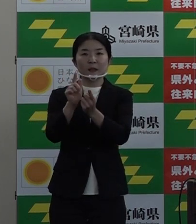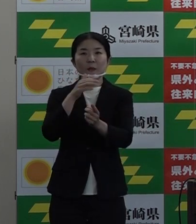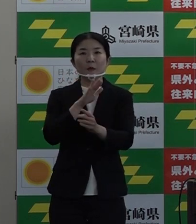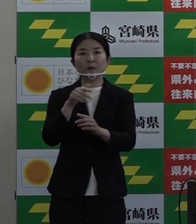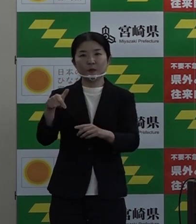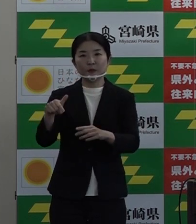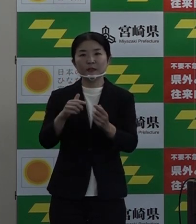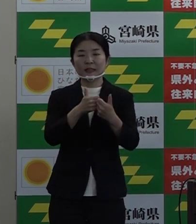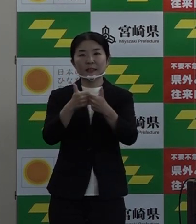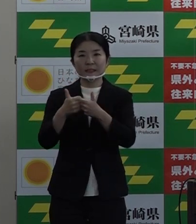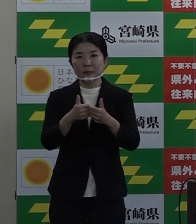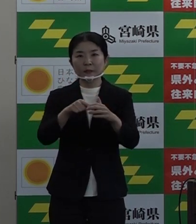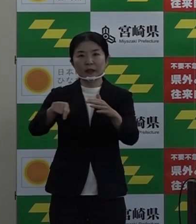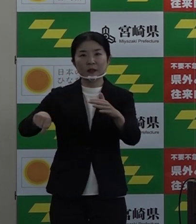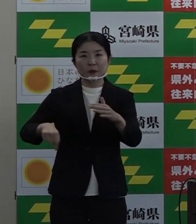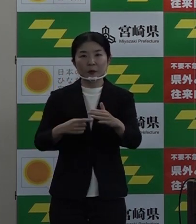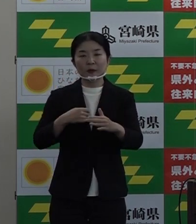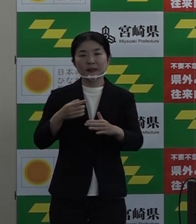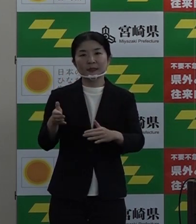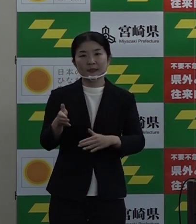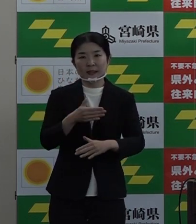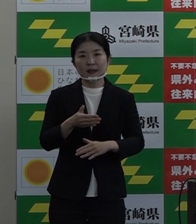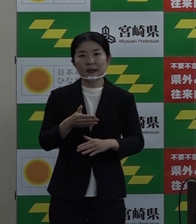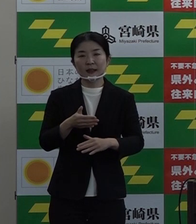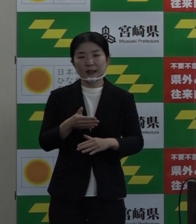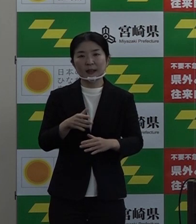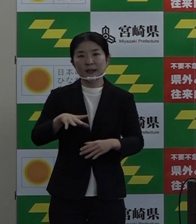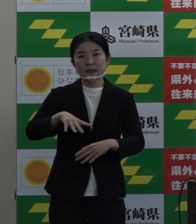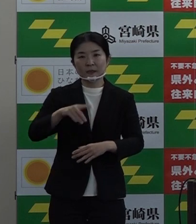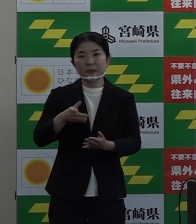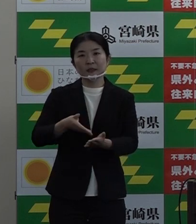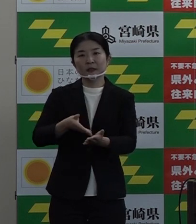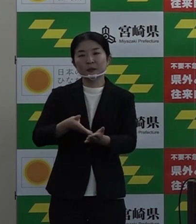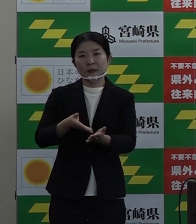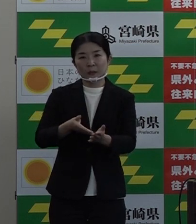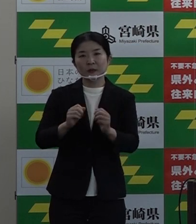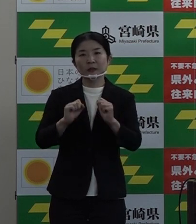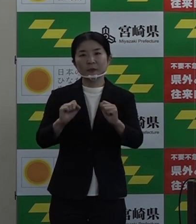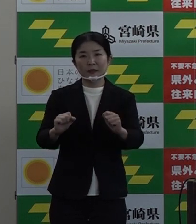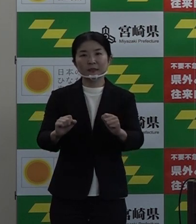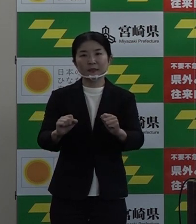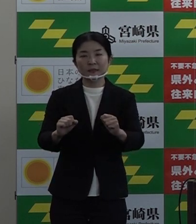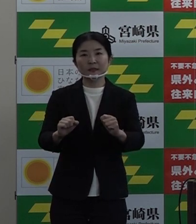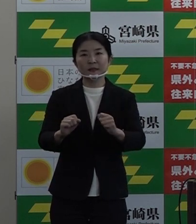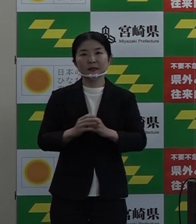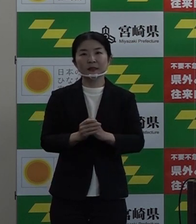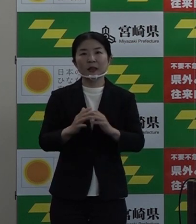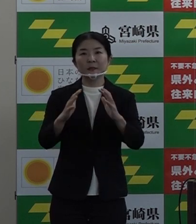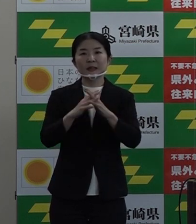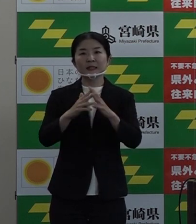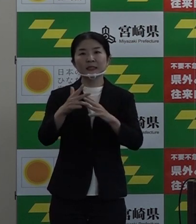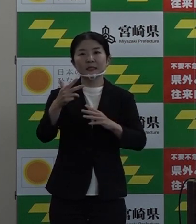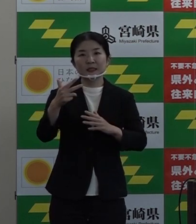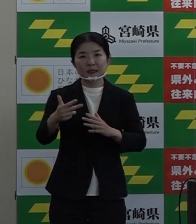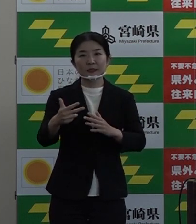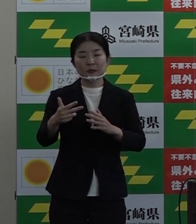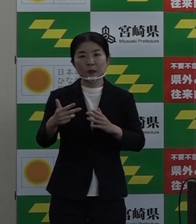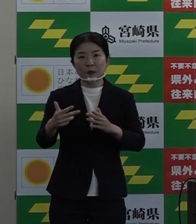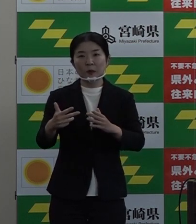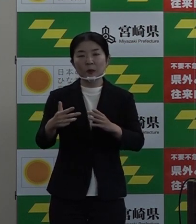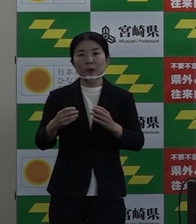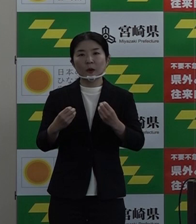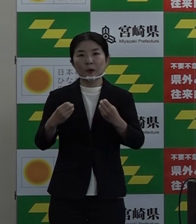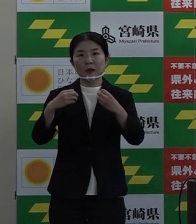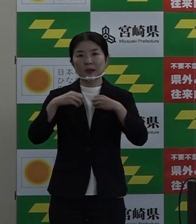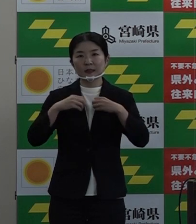議で決定をしたことにつきまして、私の方からご説明をさせていただきます。宮崎市における感染急拡